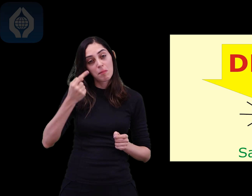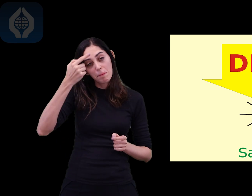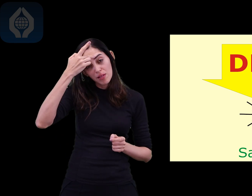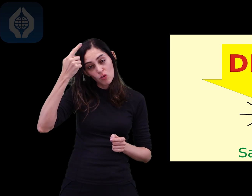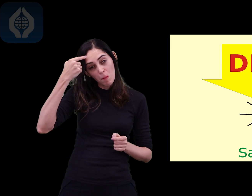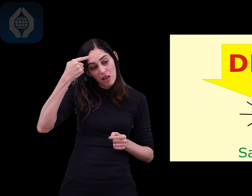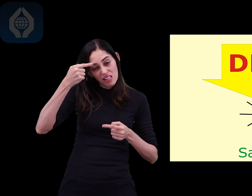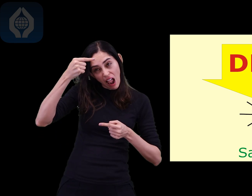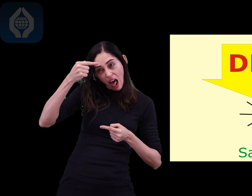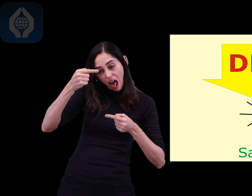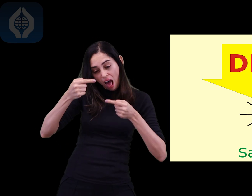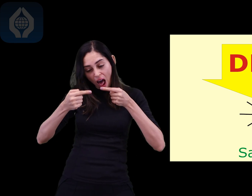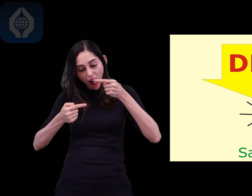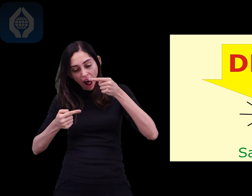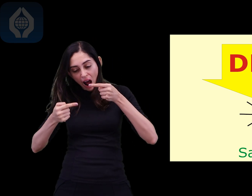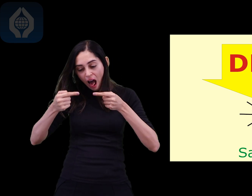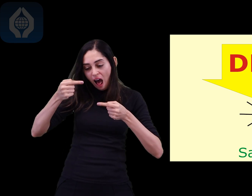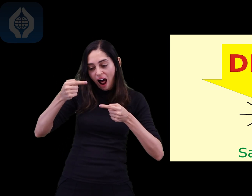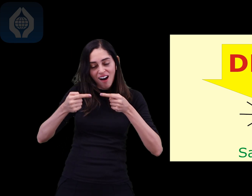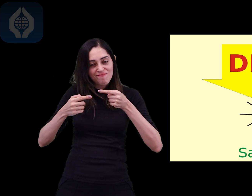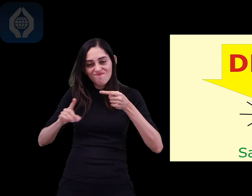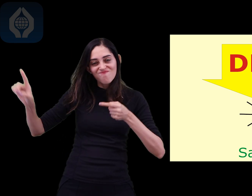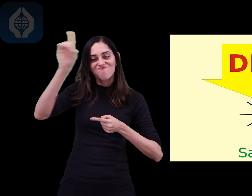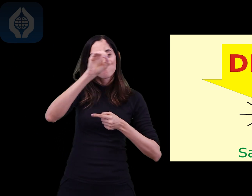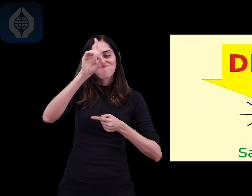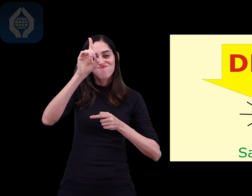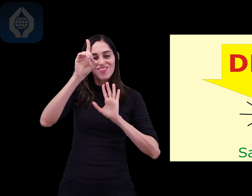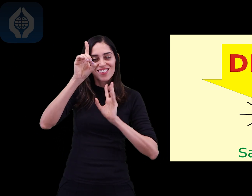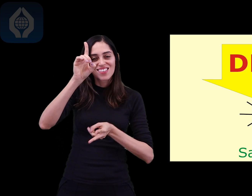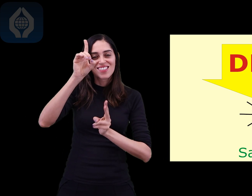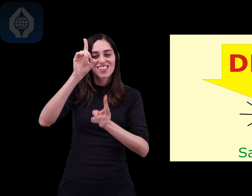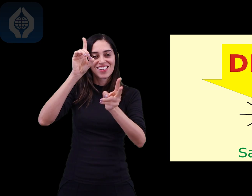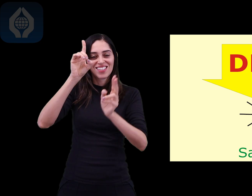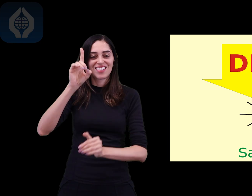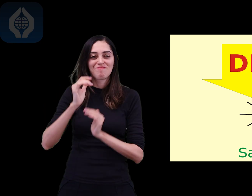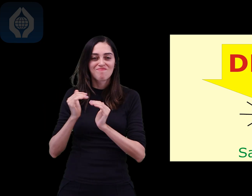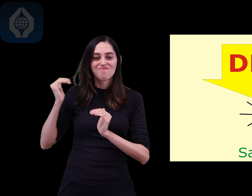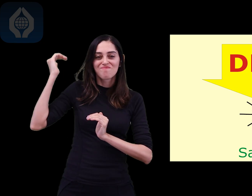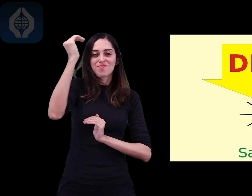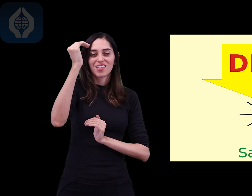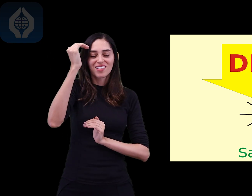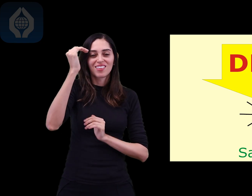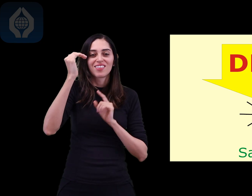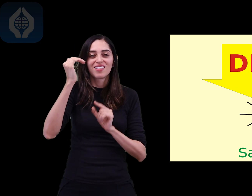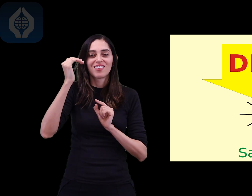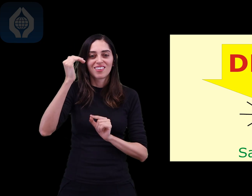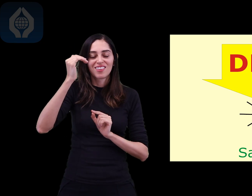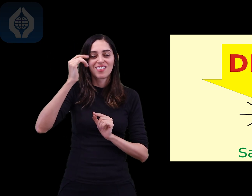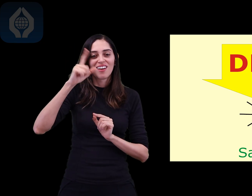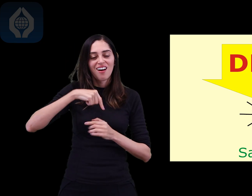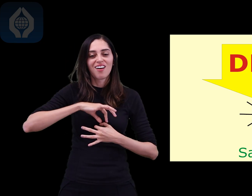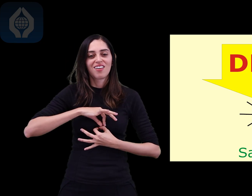Deus não é uma força, ele é um espírito. Quando Jesus veio, era Deus em um corpo